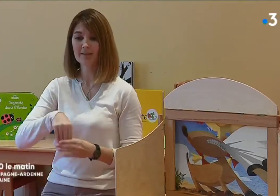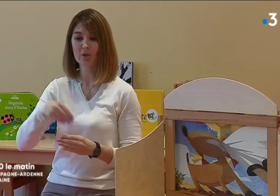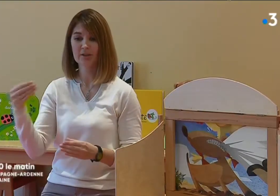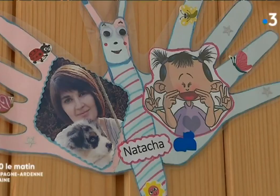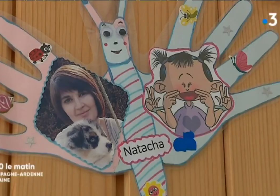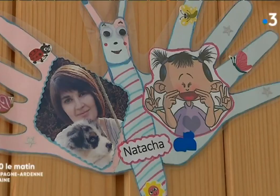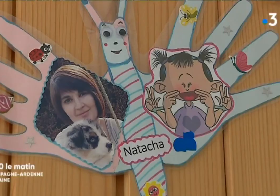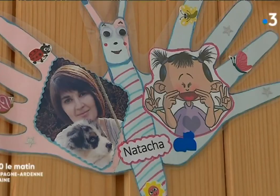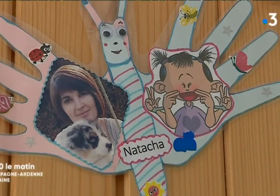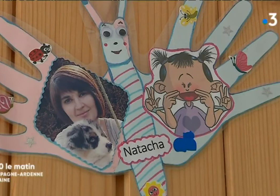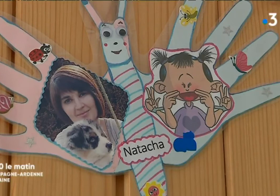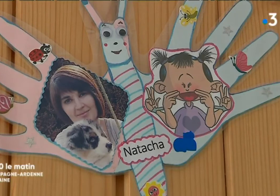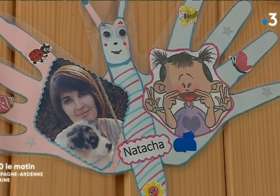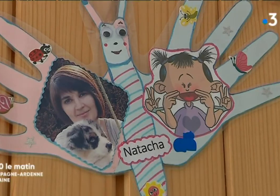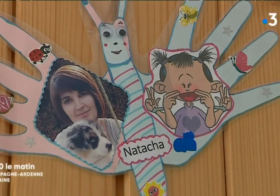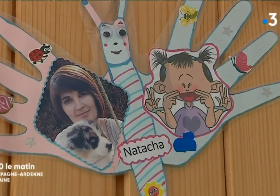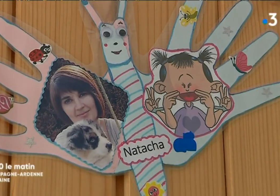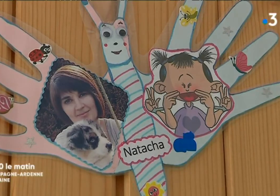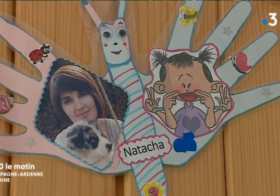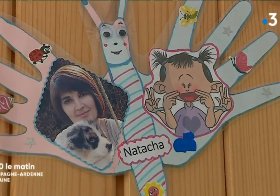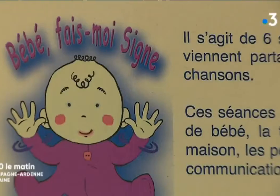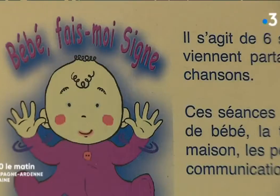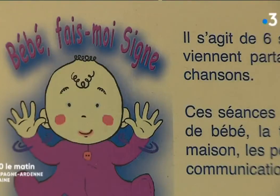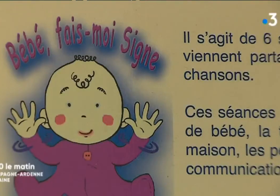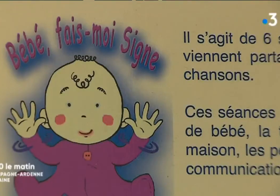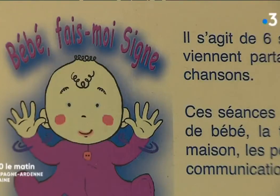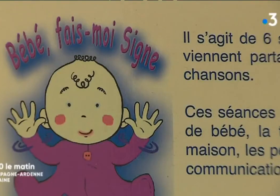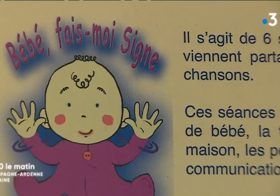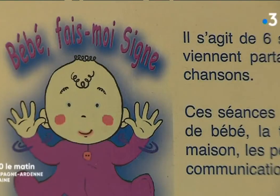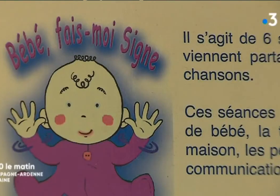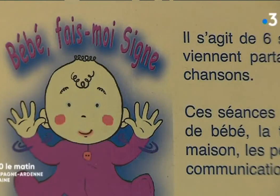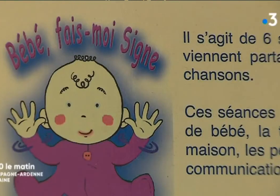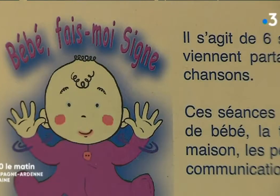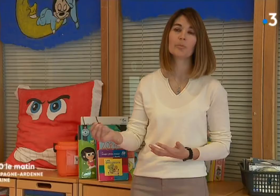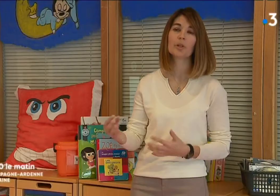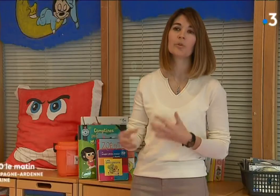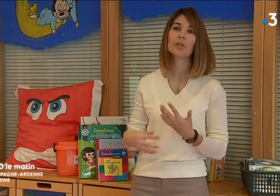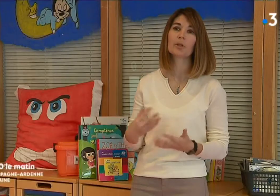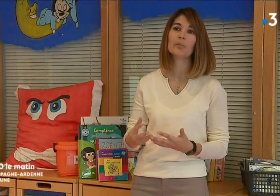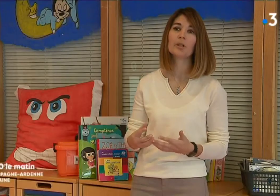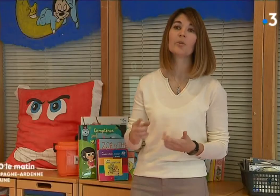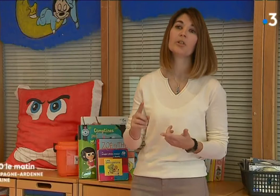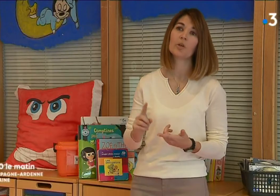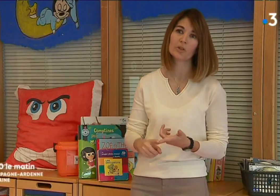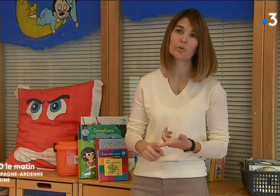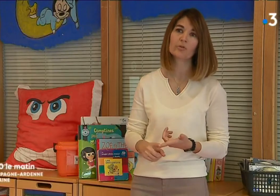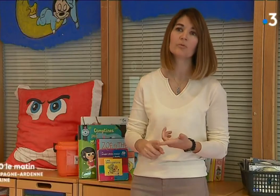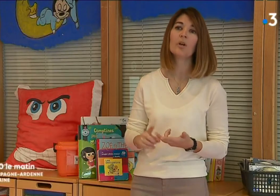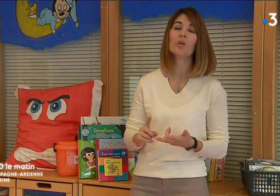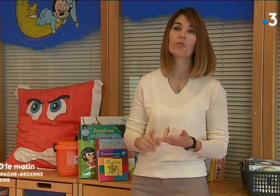sortir. L'idée, c'était de pouvoir leur apporter des signes en plus, qu'on a tirés de la langue des signes, pour qu'ils puissent exprimer aussi leurs émotions, leurs